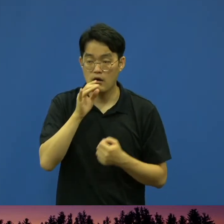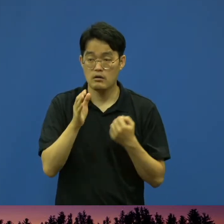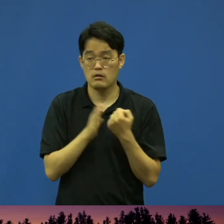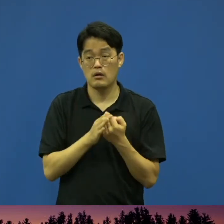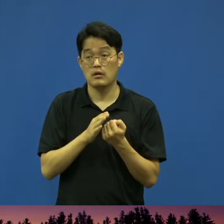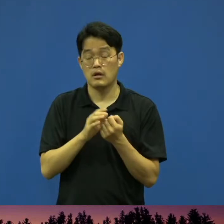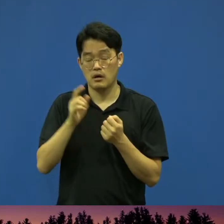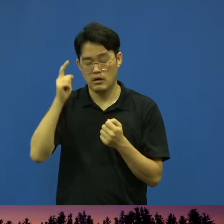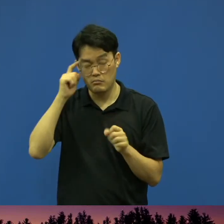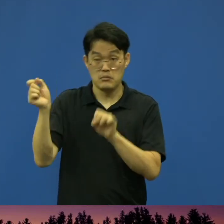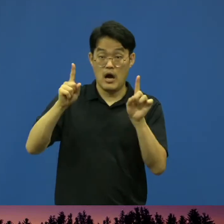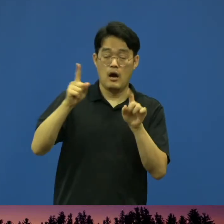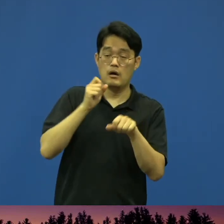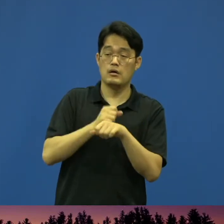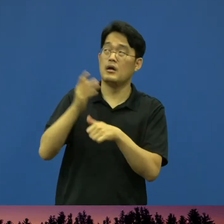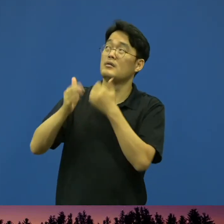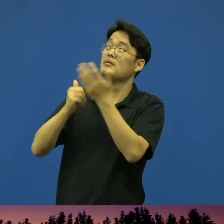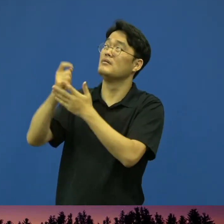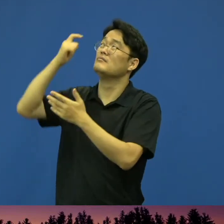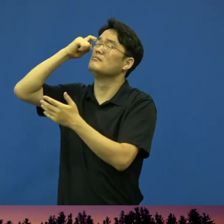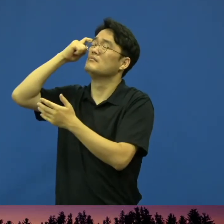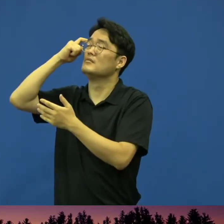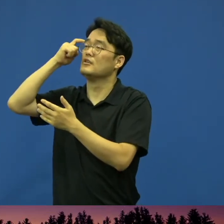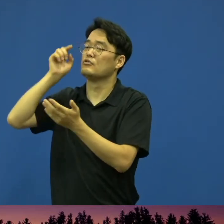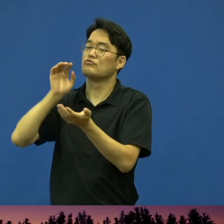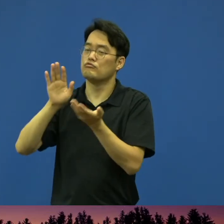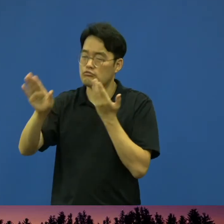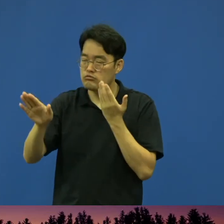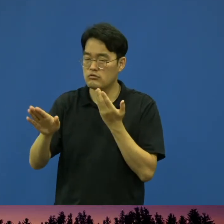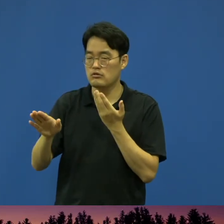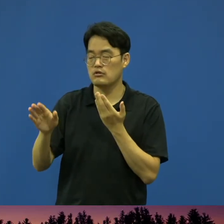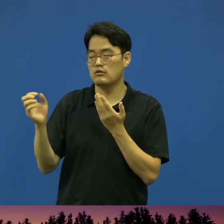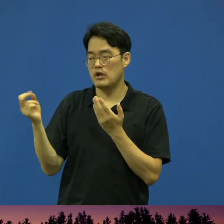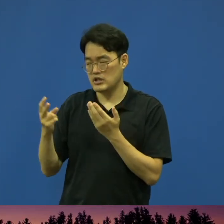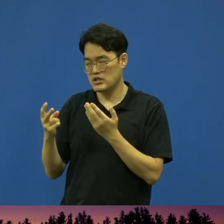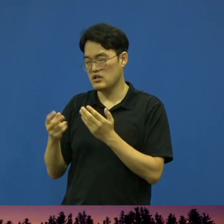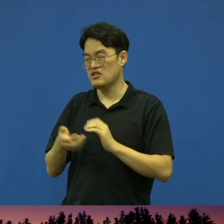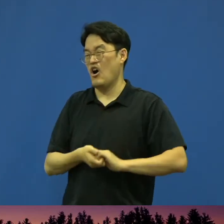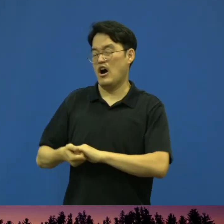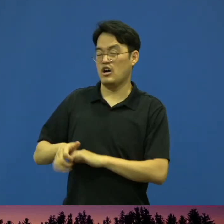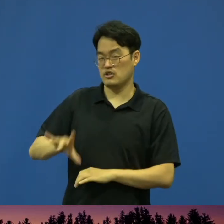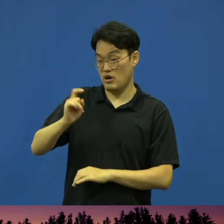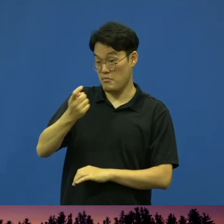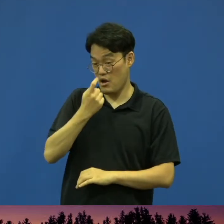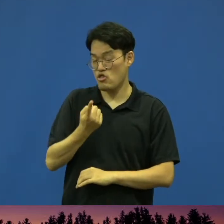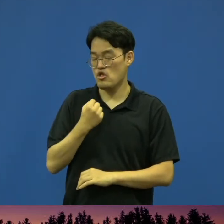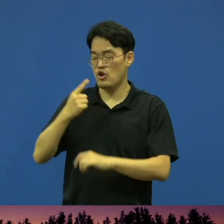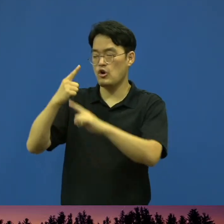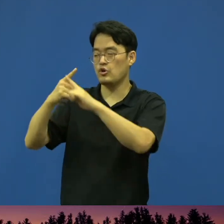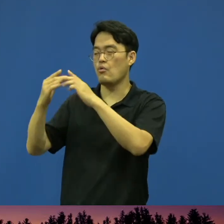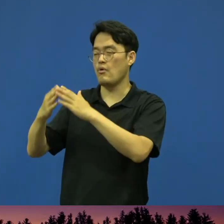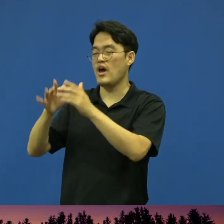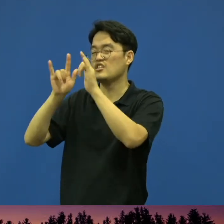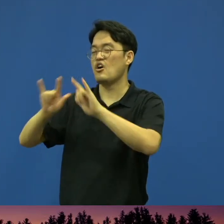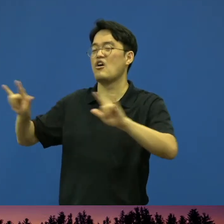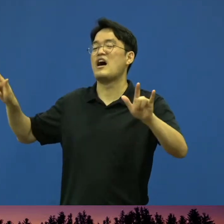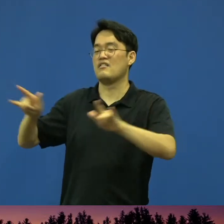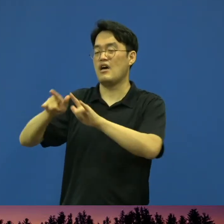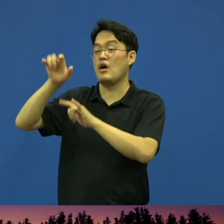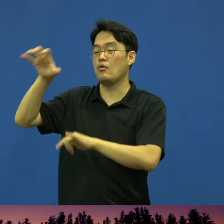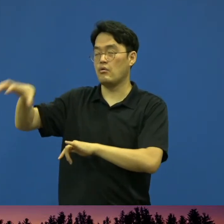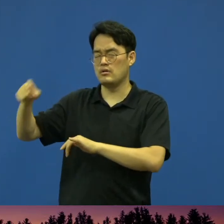그가 성악을 처음 시작한 곳 교회 성가대 장소가 생각났습니다. 그가 모든 것을 다 잃고